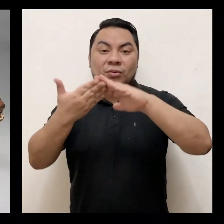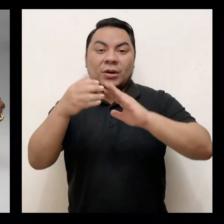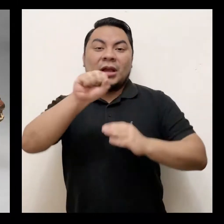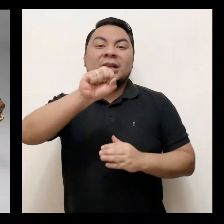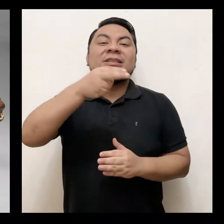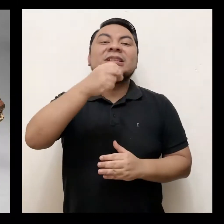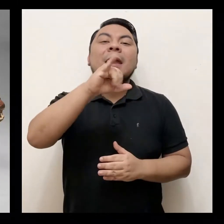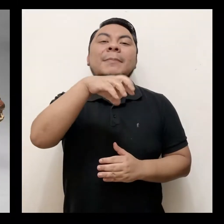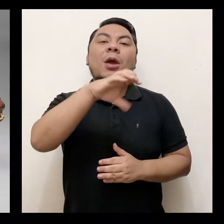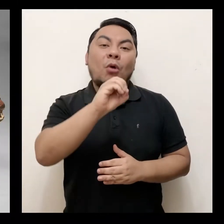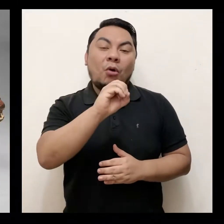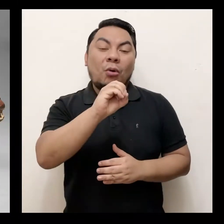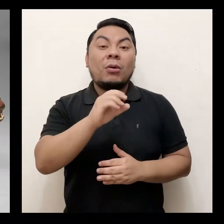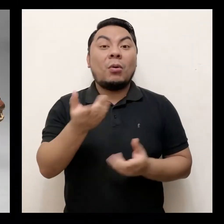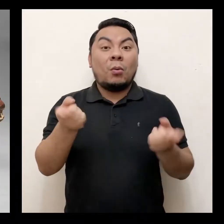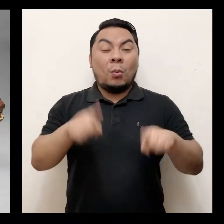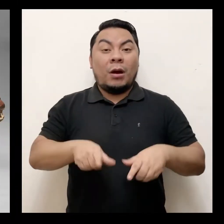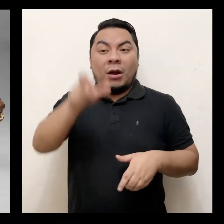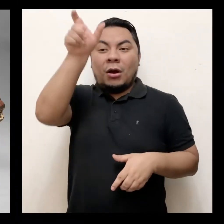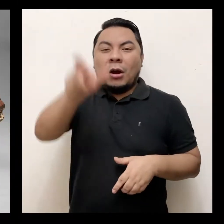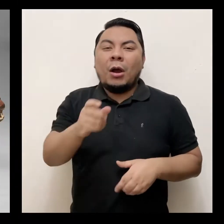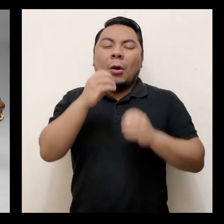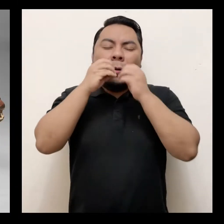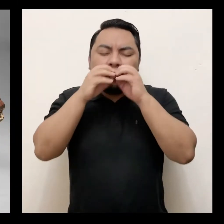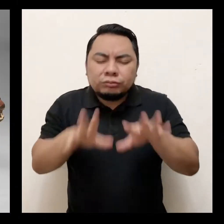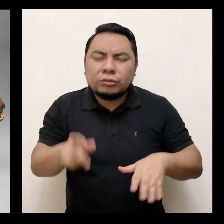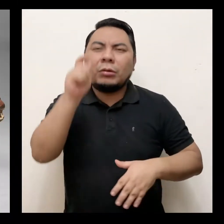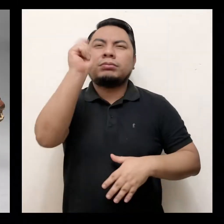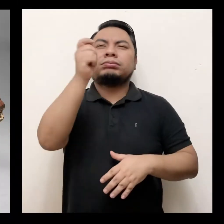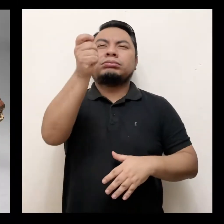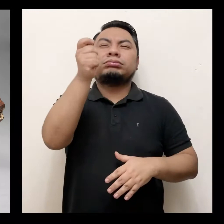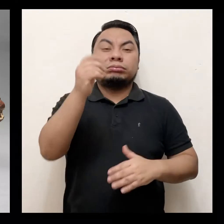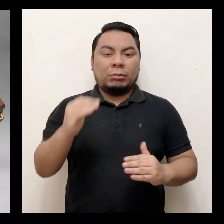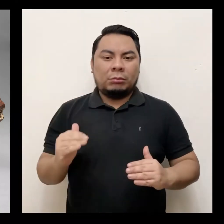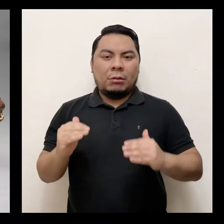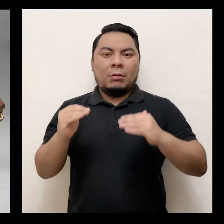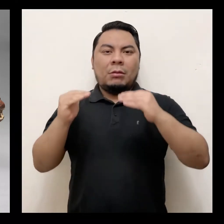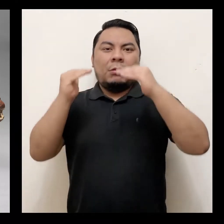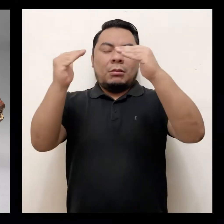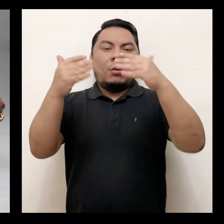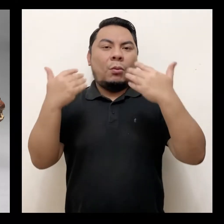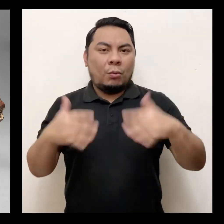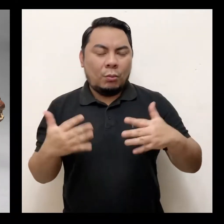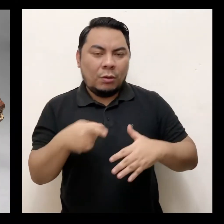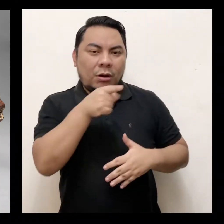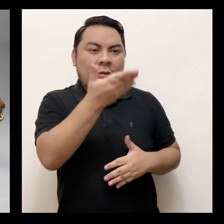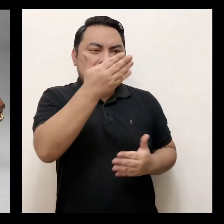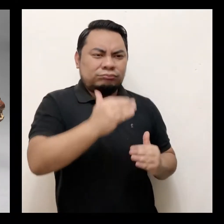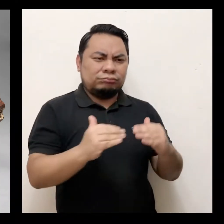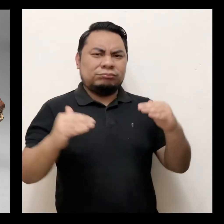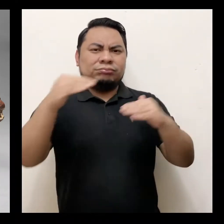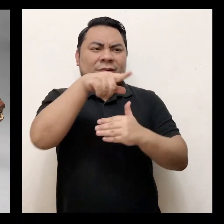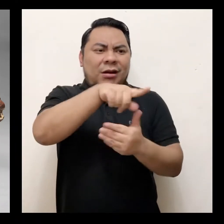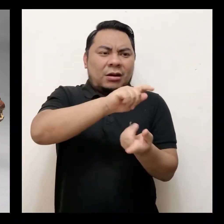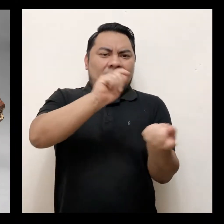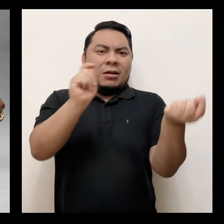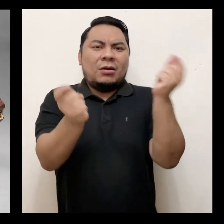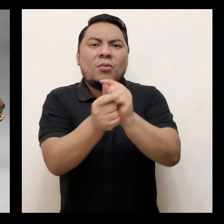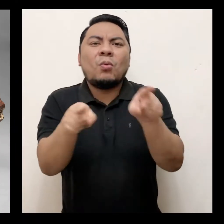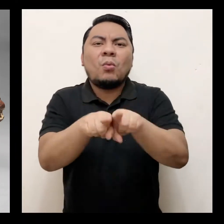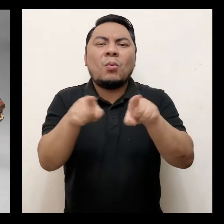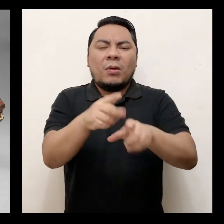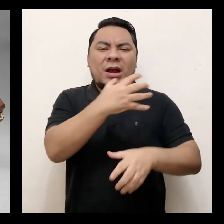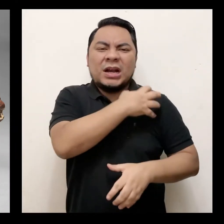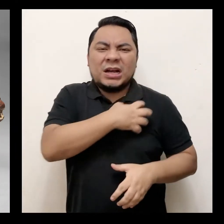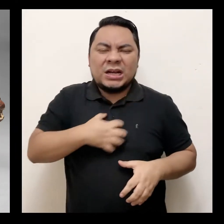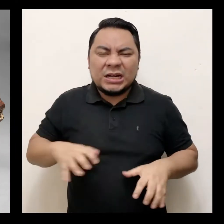En la comunidad Chipibo-Conibo, cuando un chamán llega al más alto nivel, es llamado Meraya, es decir, el que se transforma en